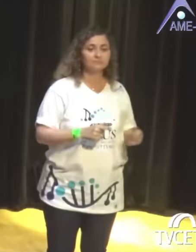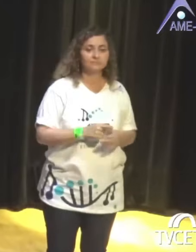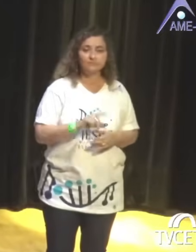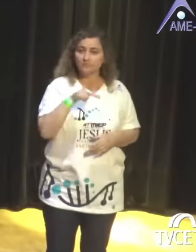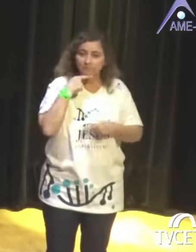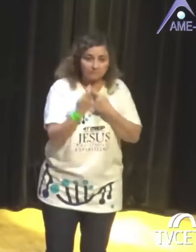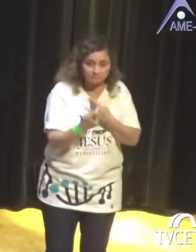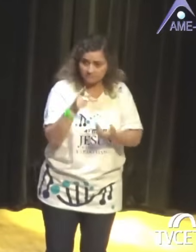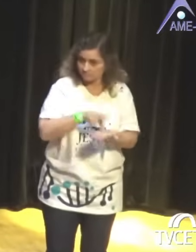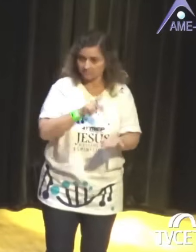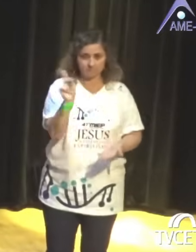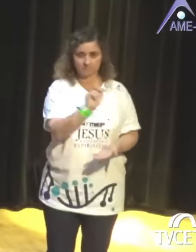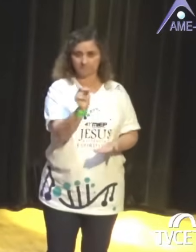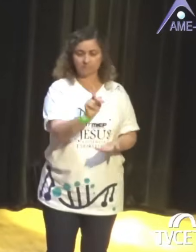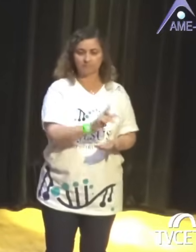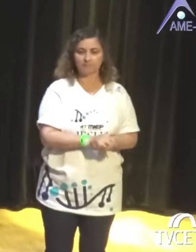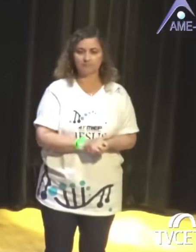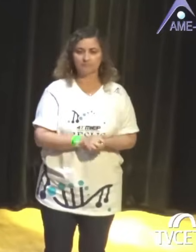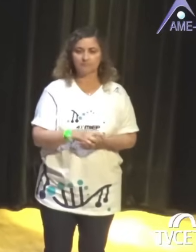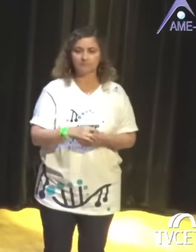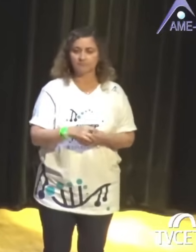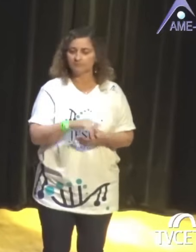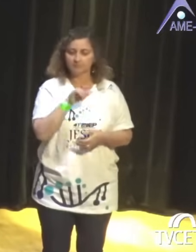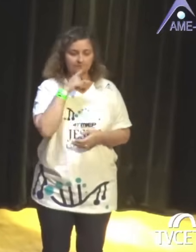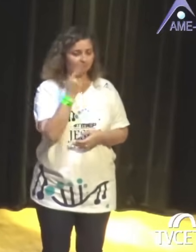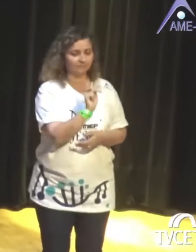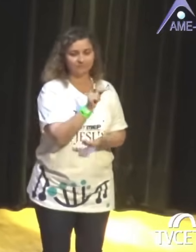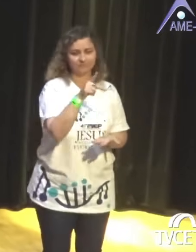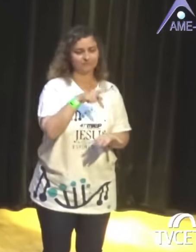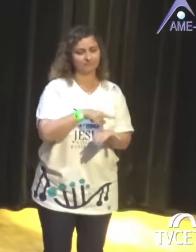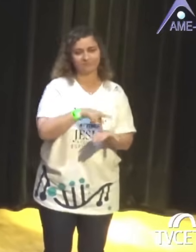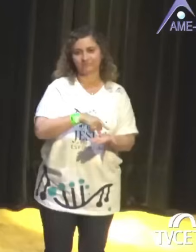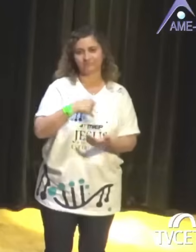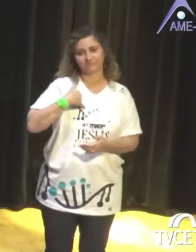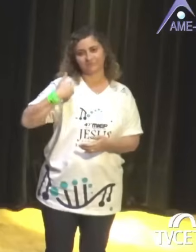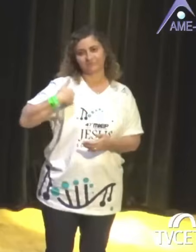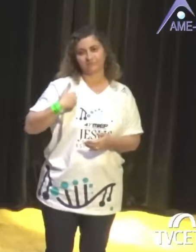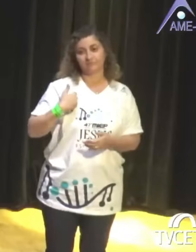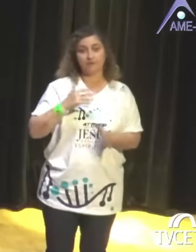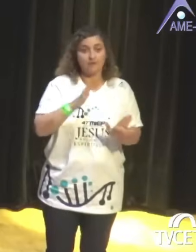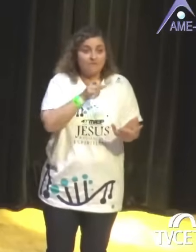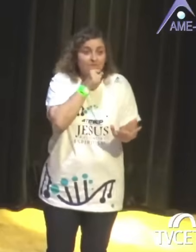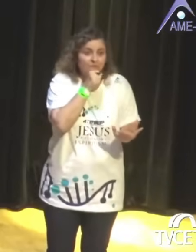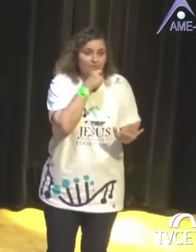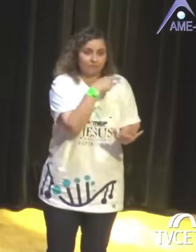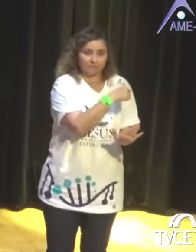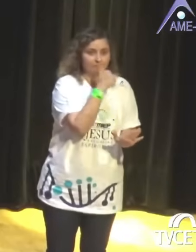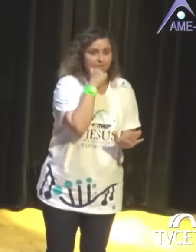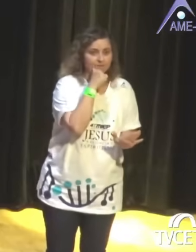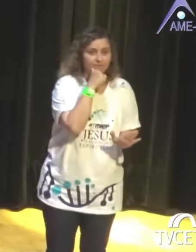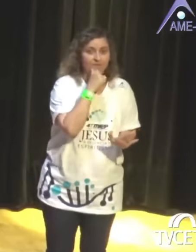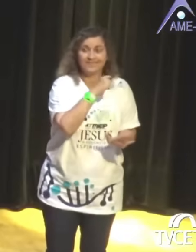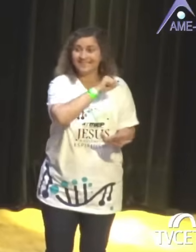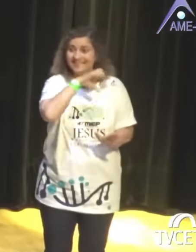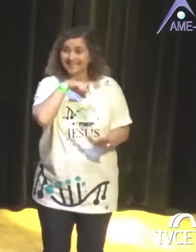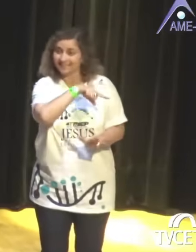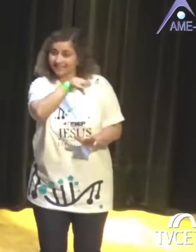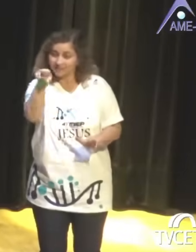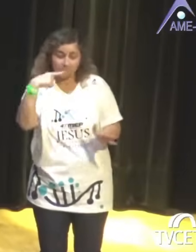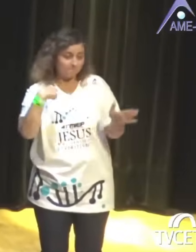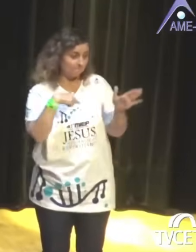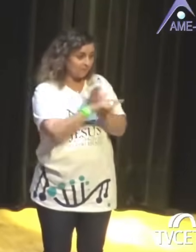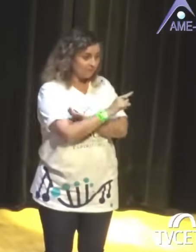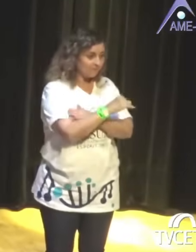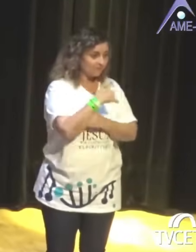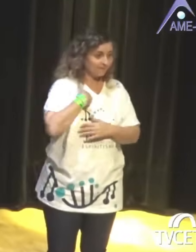não falou e não falou então na minha avó você sentar na mesa você perguntar a idade dela ela